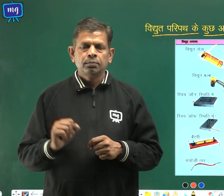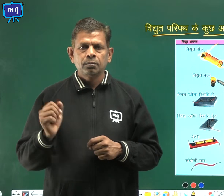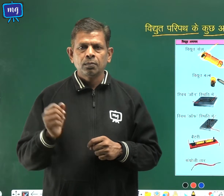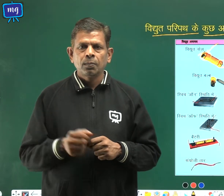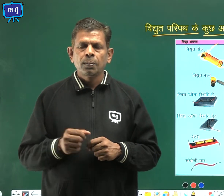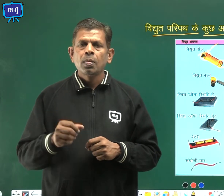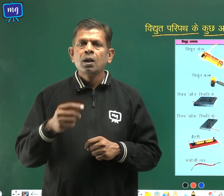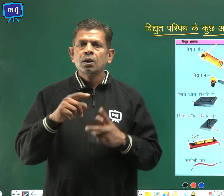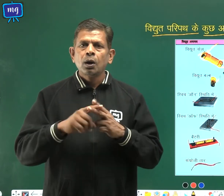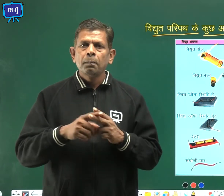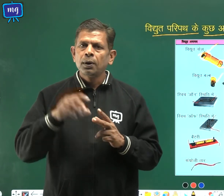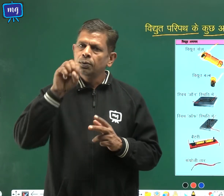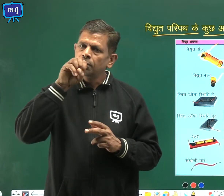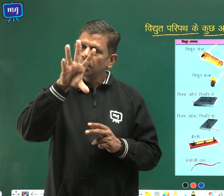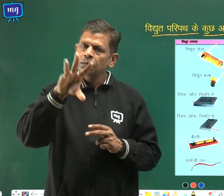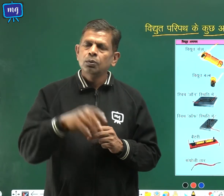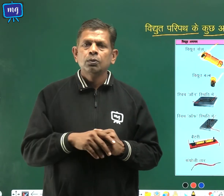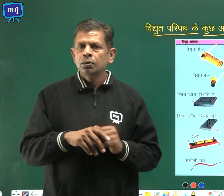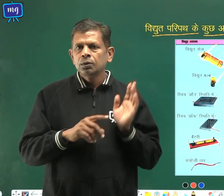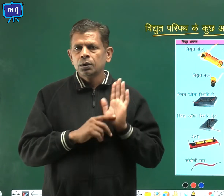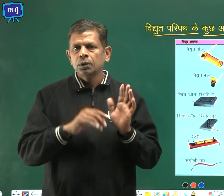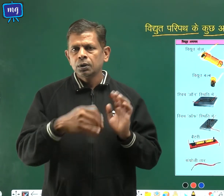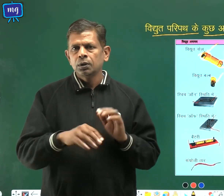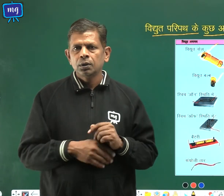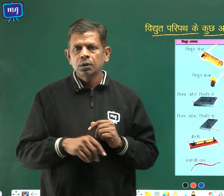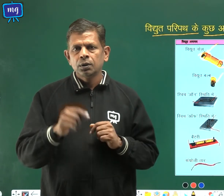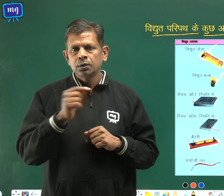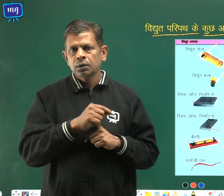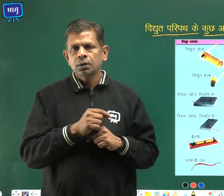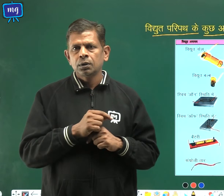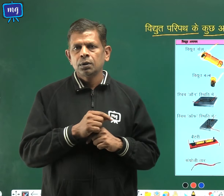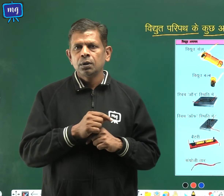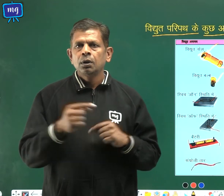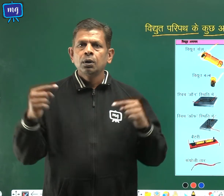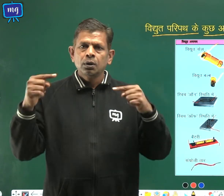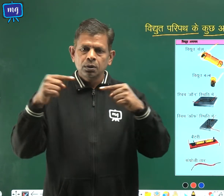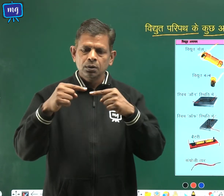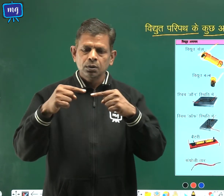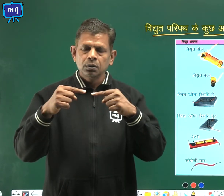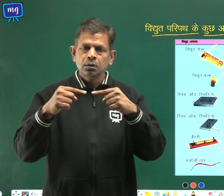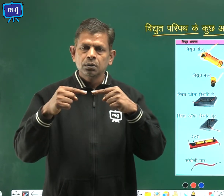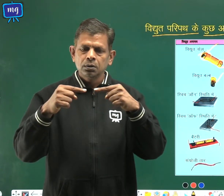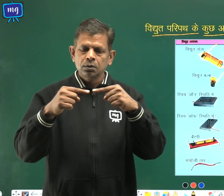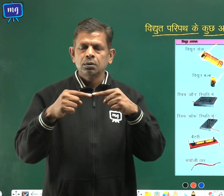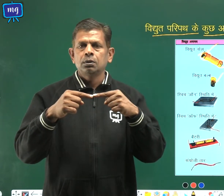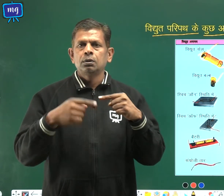विद्युत बल्ब को दर्शाने के लिए हम इस तरह का निशान लगाएंगे।